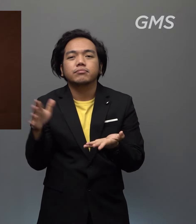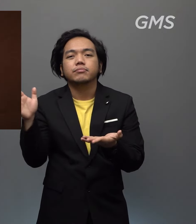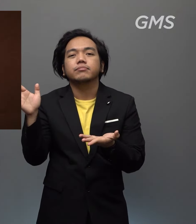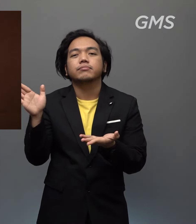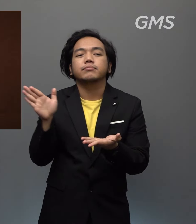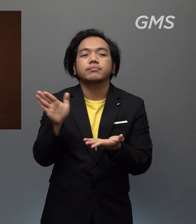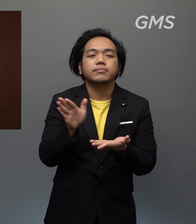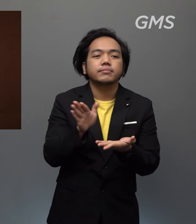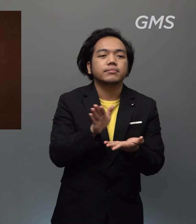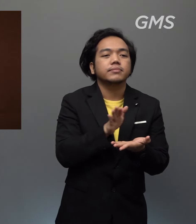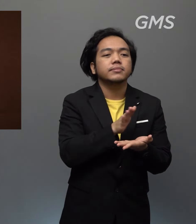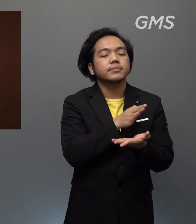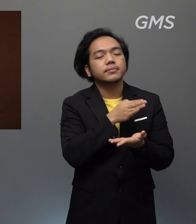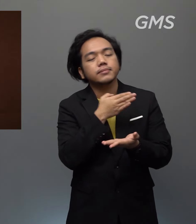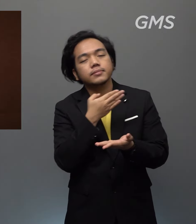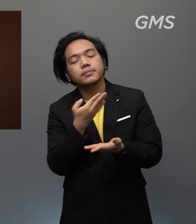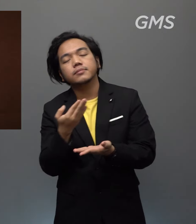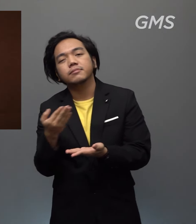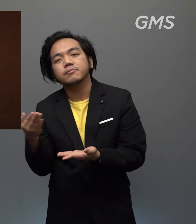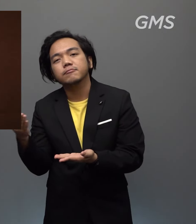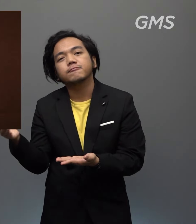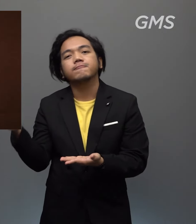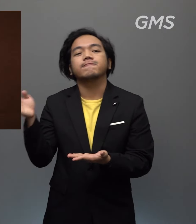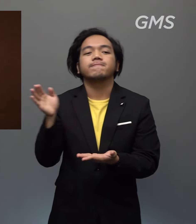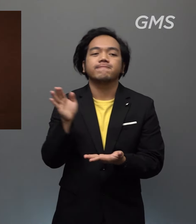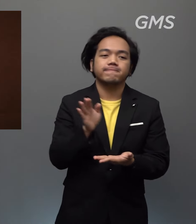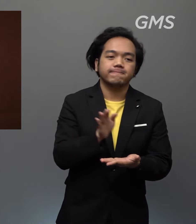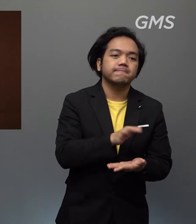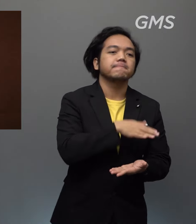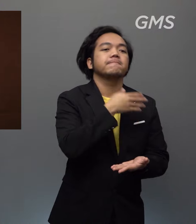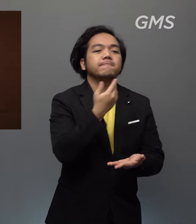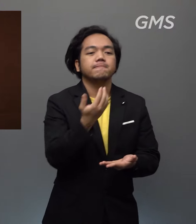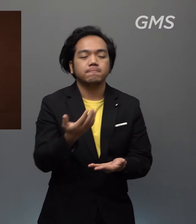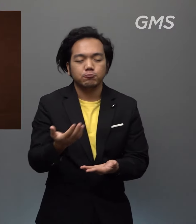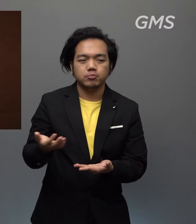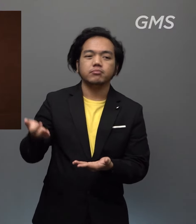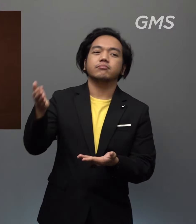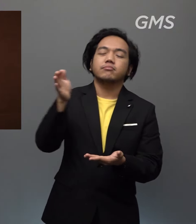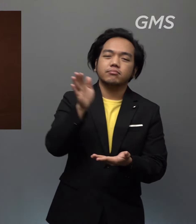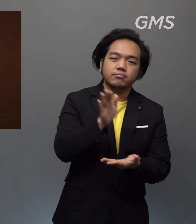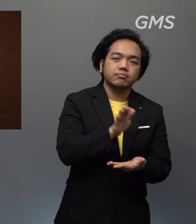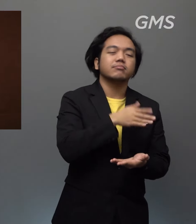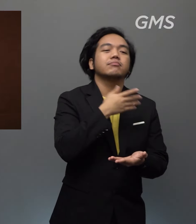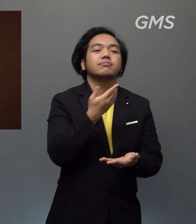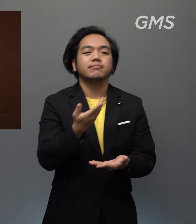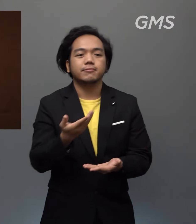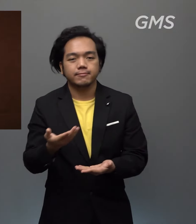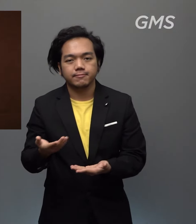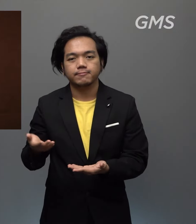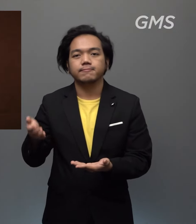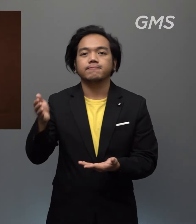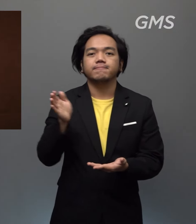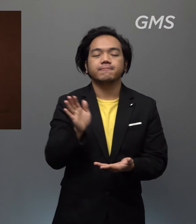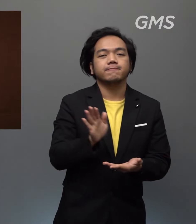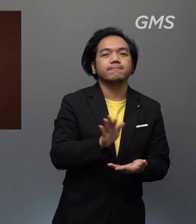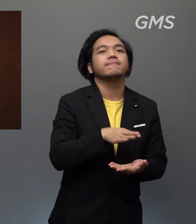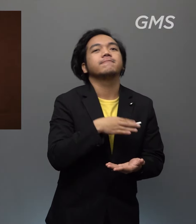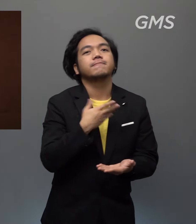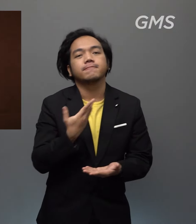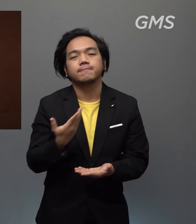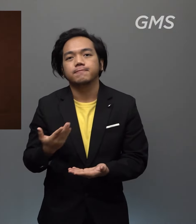nakaya riarara batakaya riarabaka yaraka. Sika bakara bakaya rararaba. Uraka bakara kaya rarabah